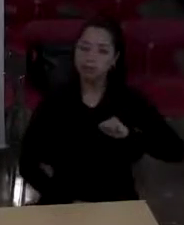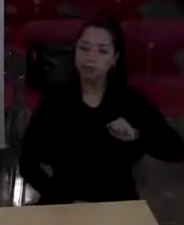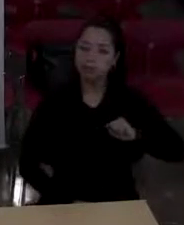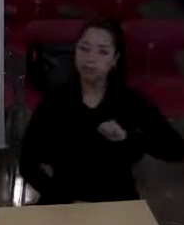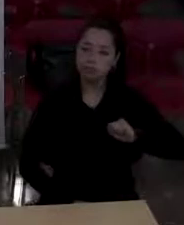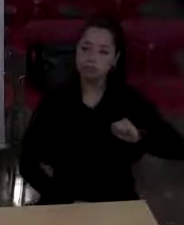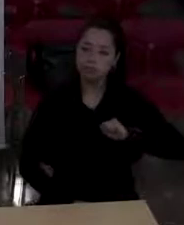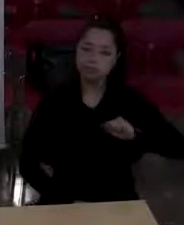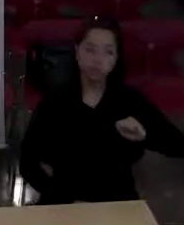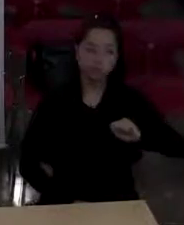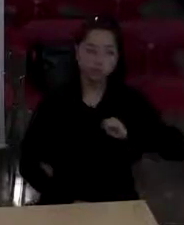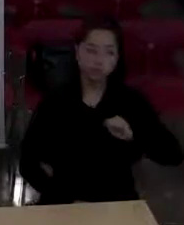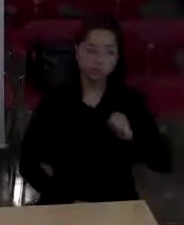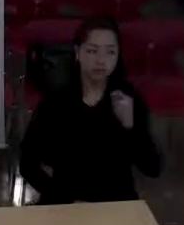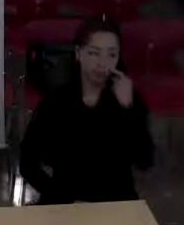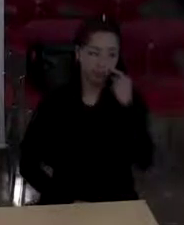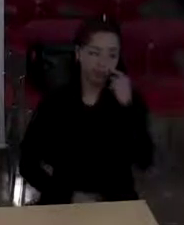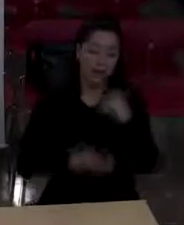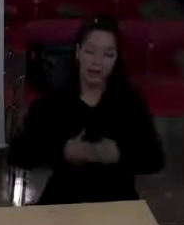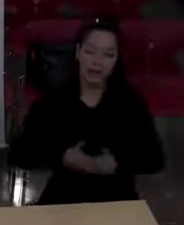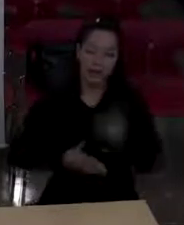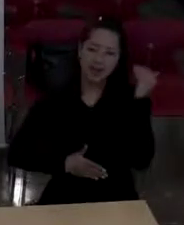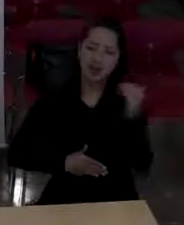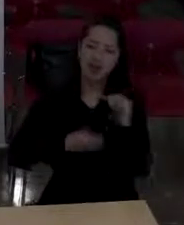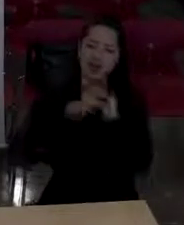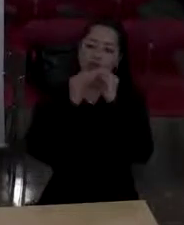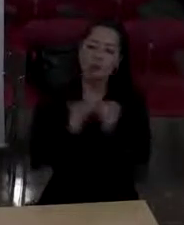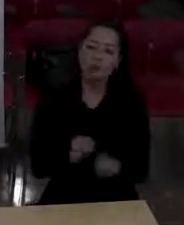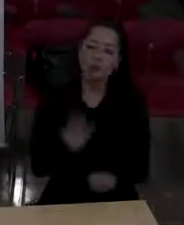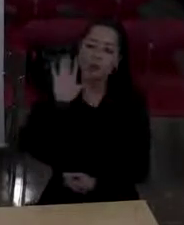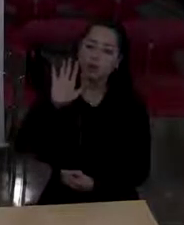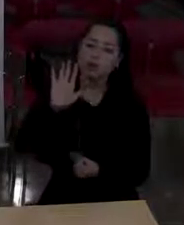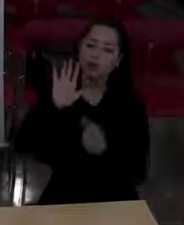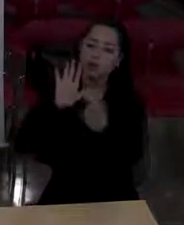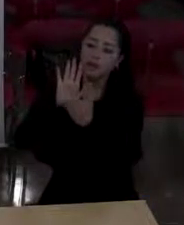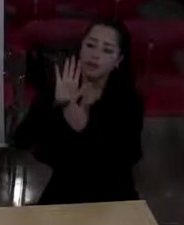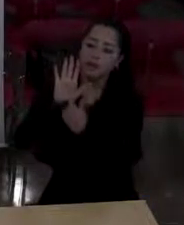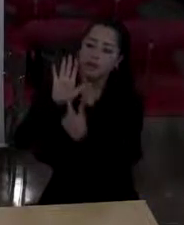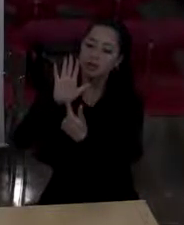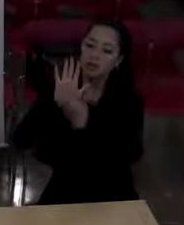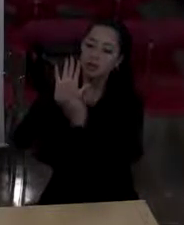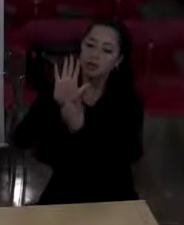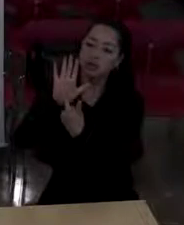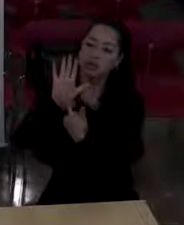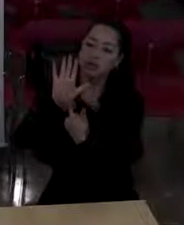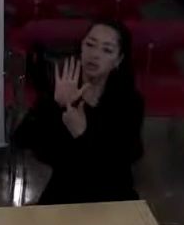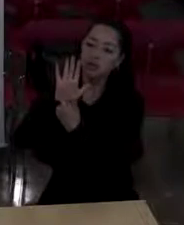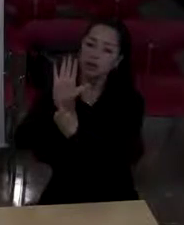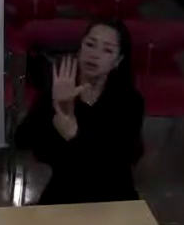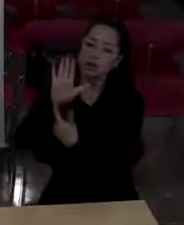primeras líneas de la mano y las uñas terminan de formarse. Los rasgos del pequeño cada vez están más definidos y sus